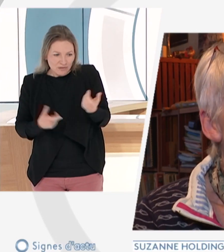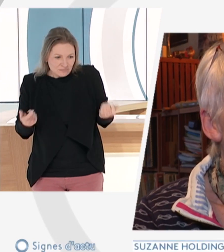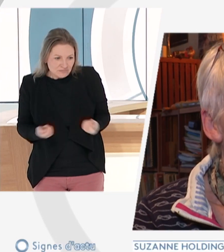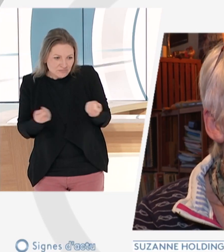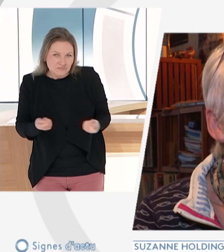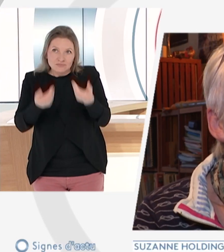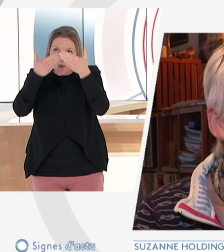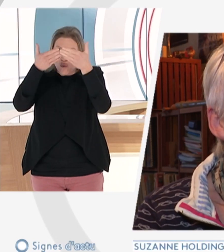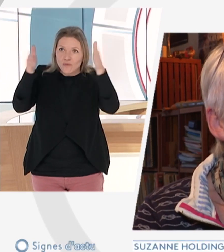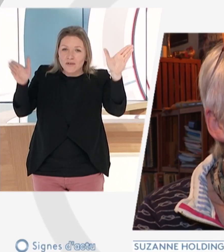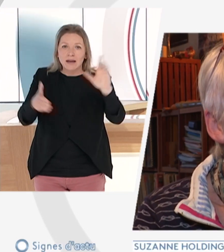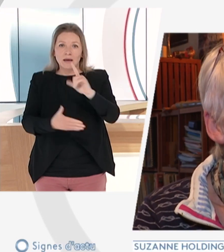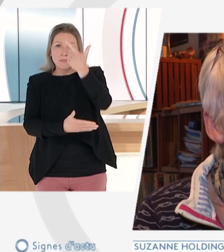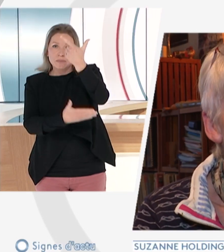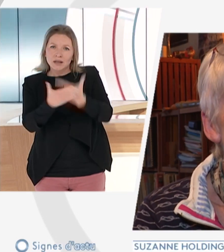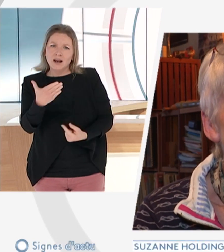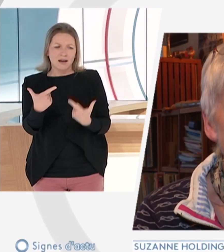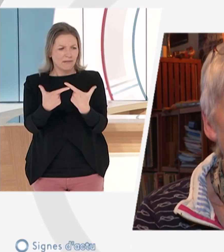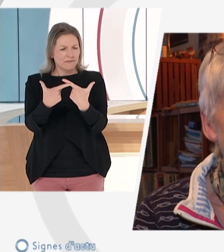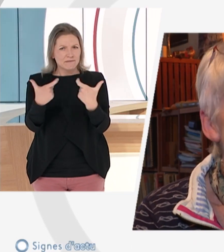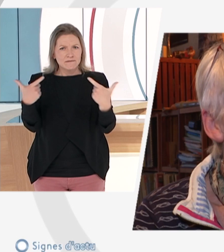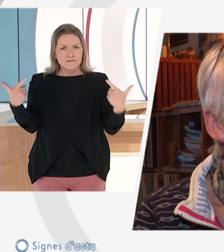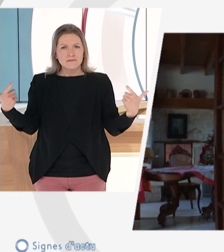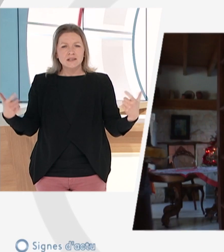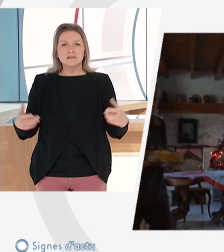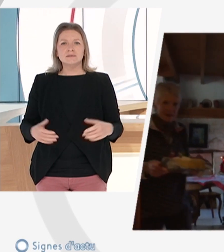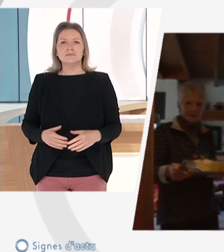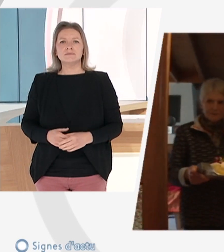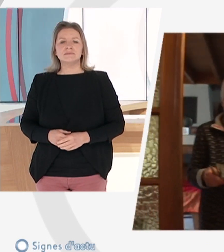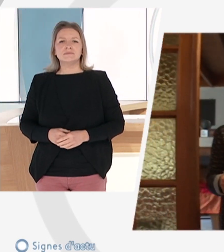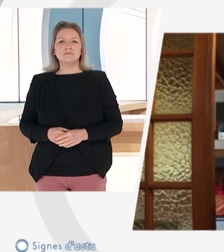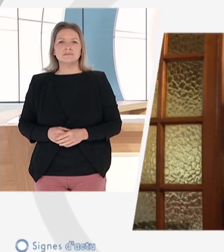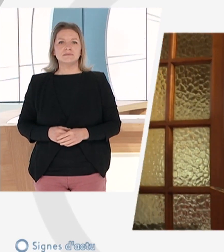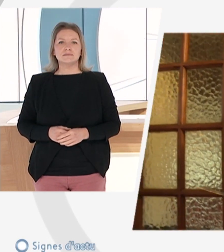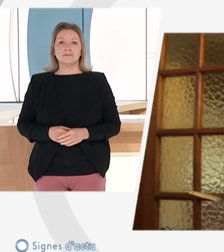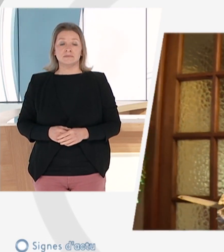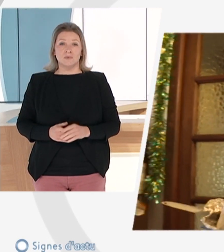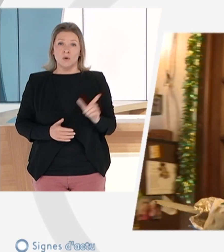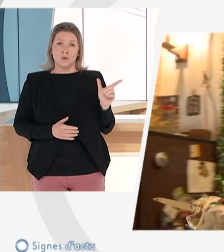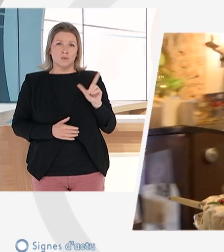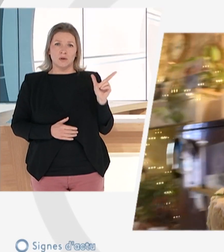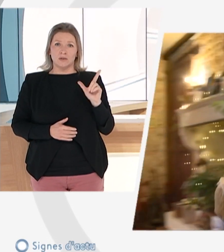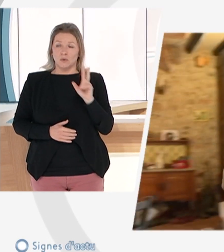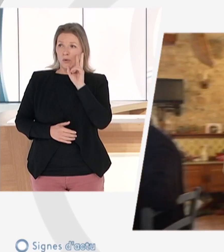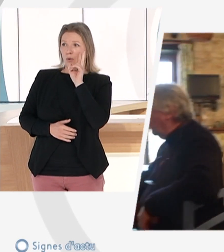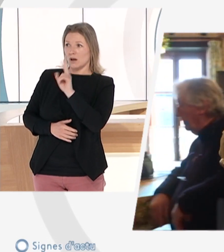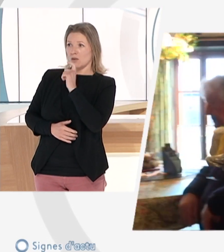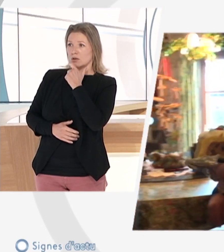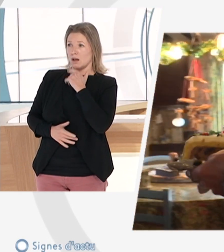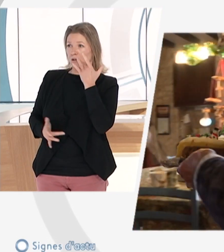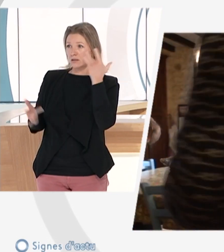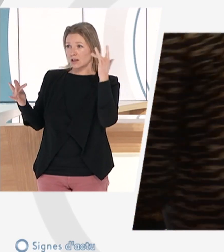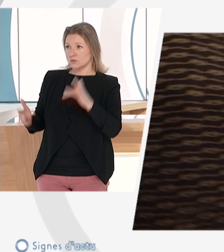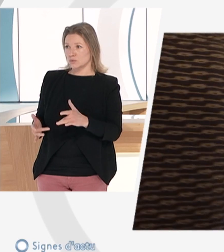l'éducation de nos enfants en Europe et pour être bilingue. Déçus par leur pays d'origine, mais